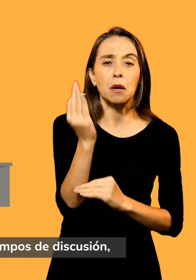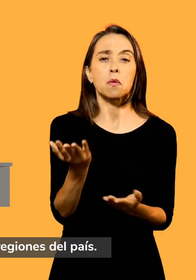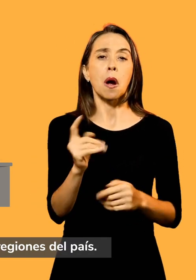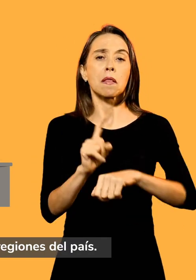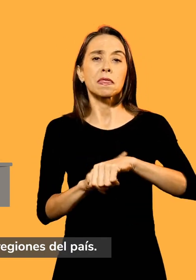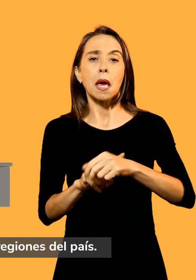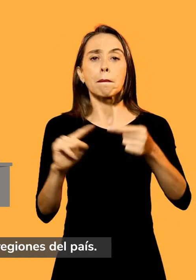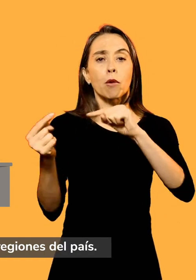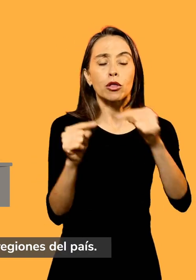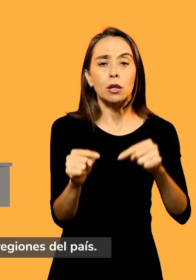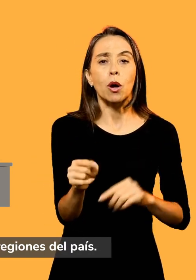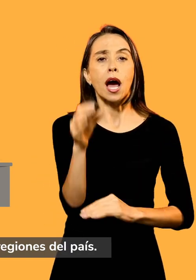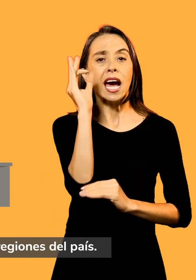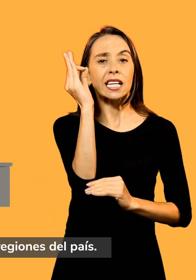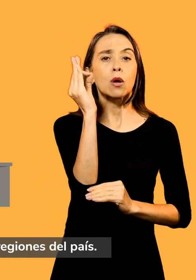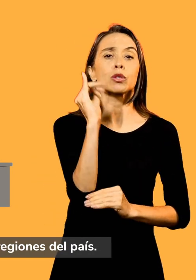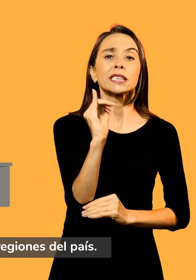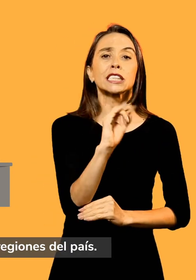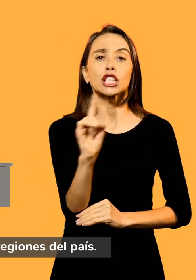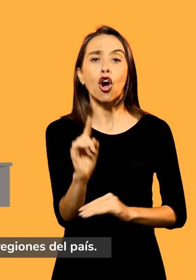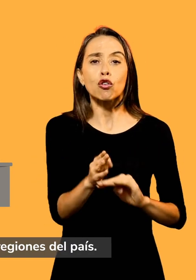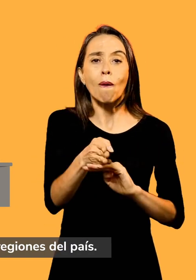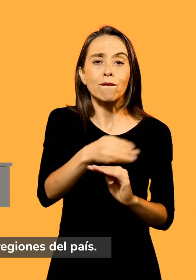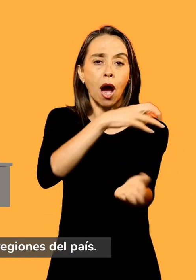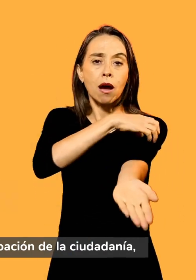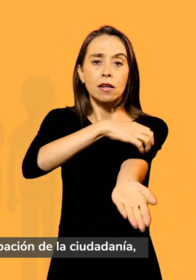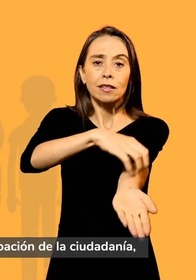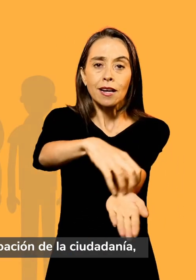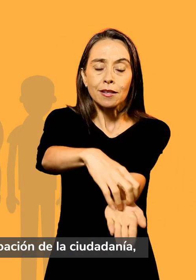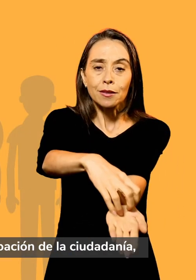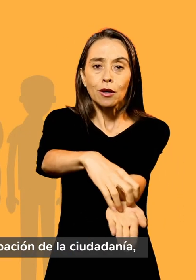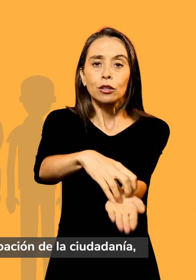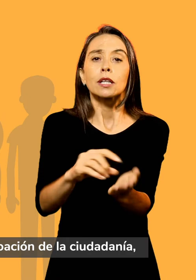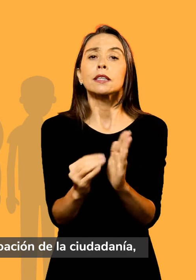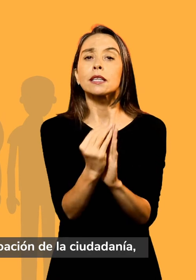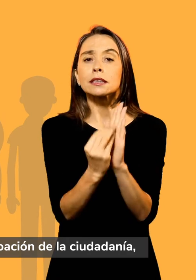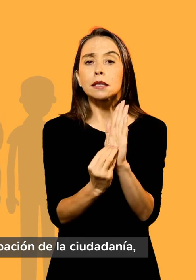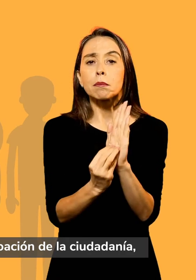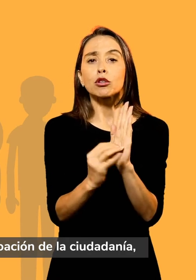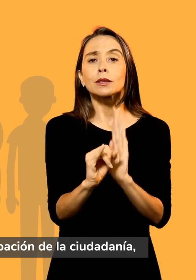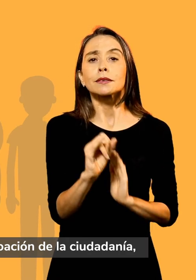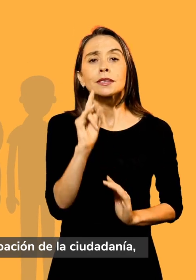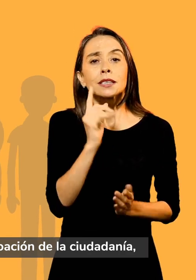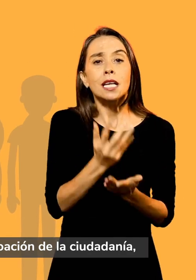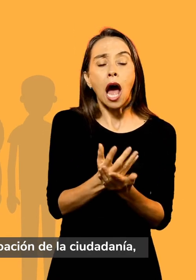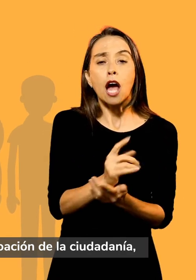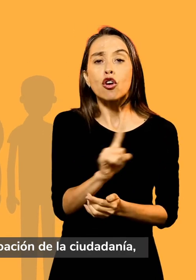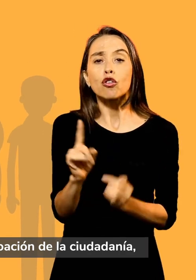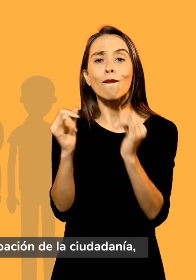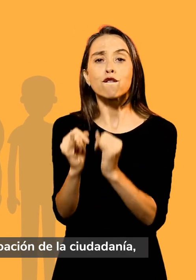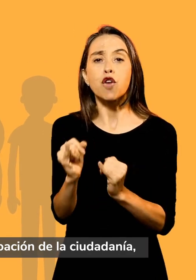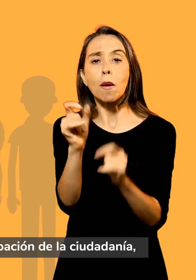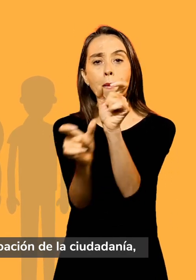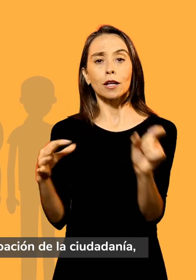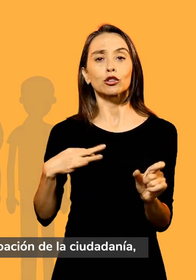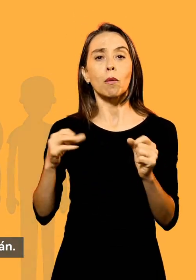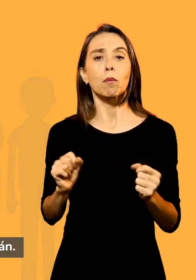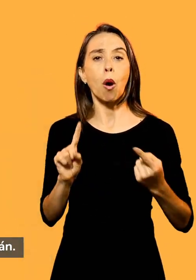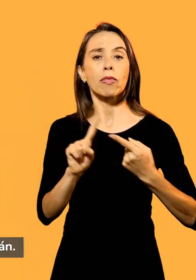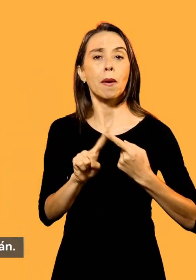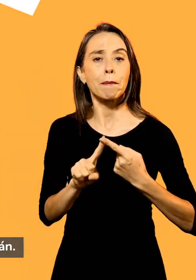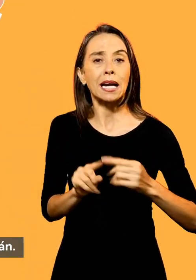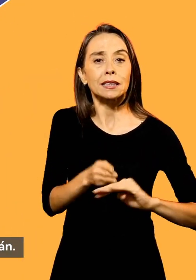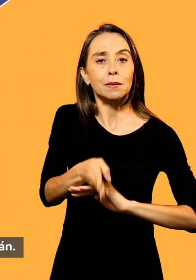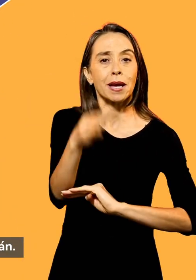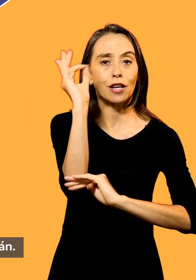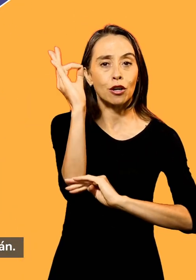discusión, si se va a sesionar o no en distintas regiones del país, y definir si existirán mecanismos de participación de la ciudadanía y, de